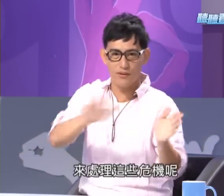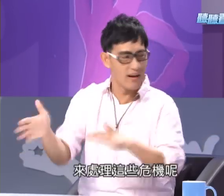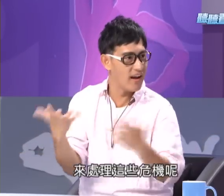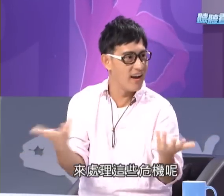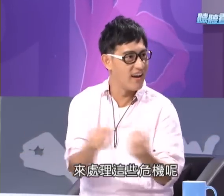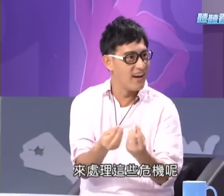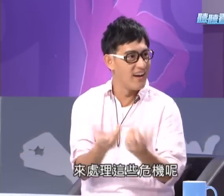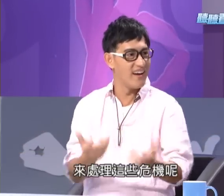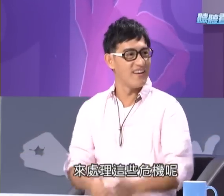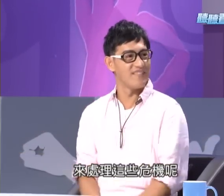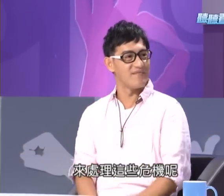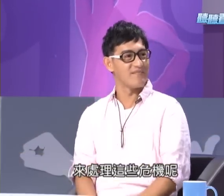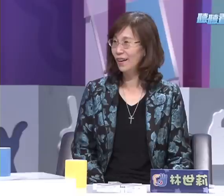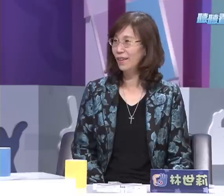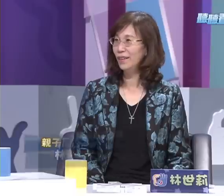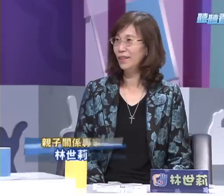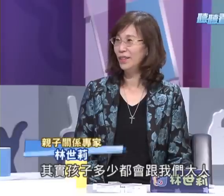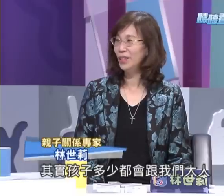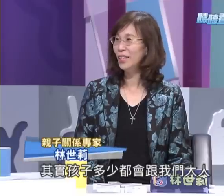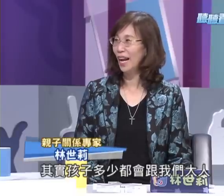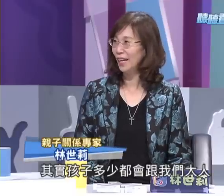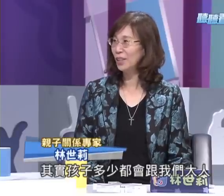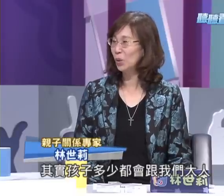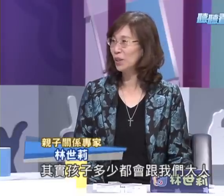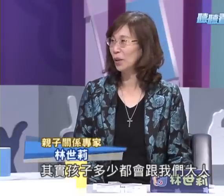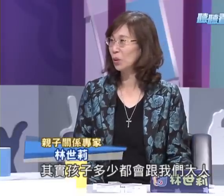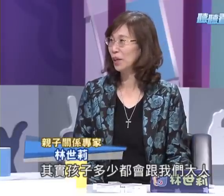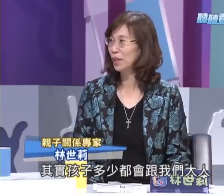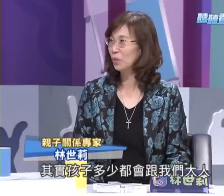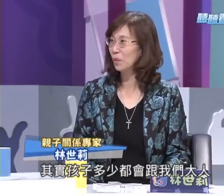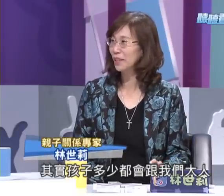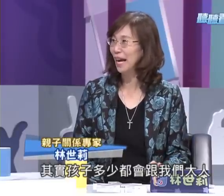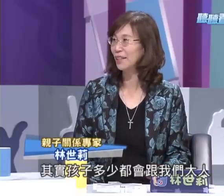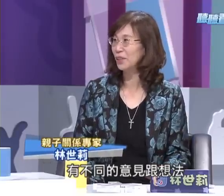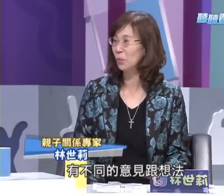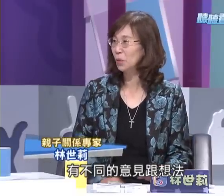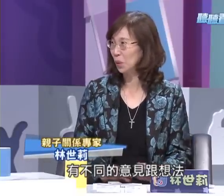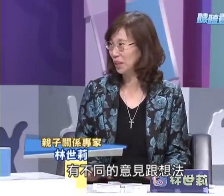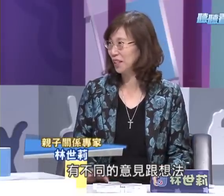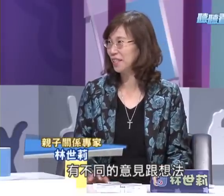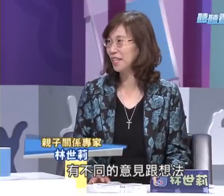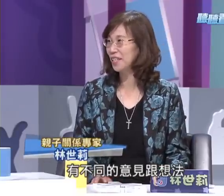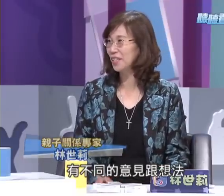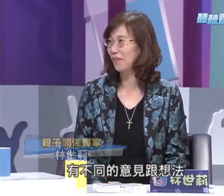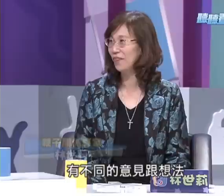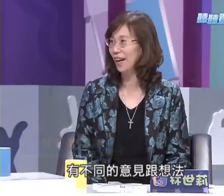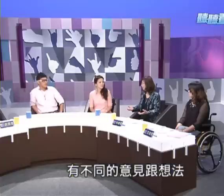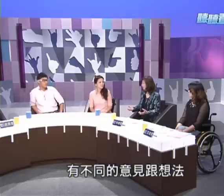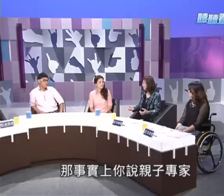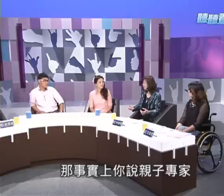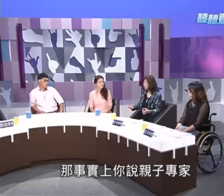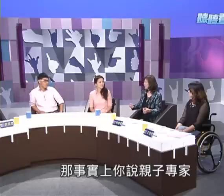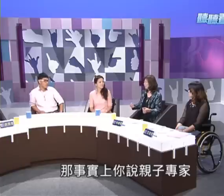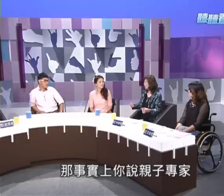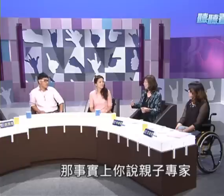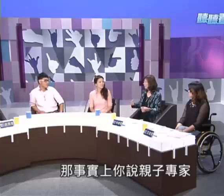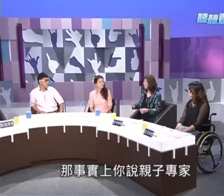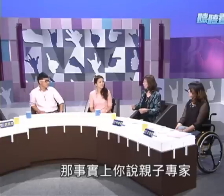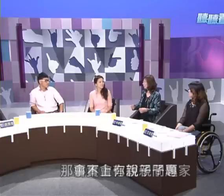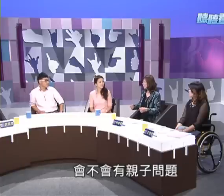理这些危机呢？ 其实孩子多少都会跟我们大人有不同的意见跟想法。那事实上你说亲子专家会不会